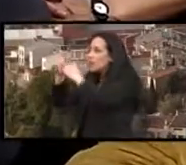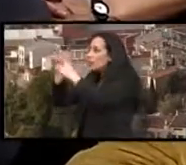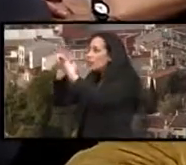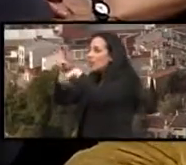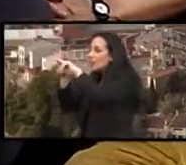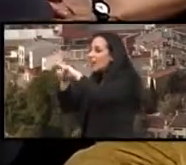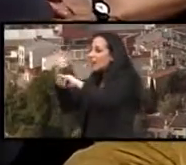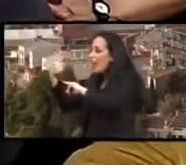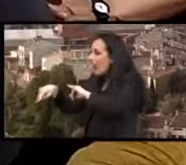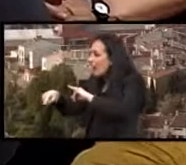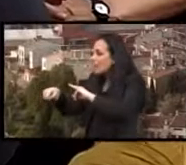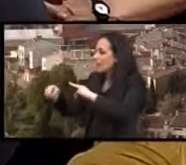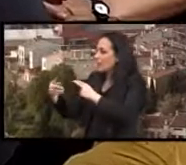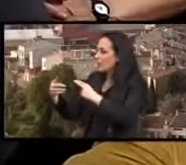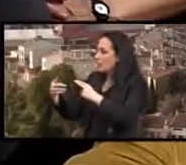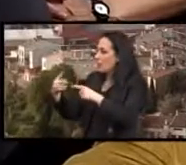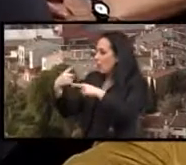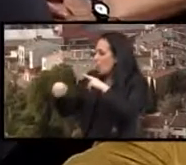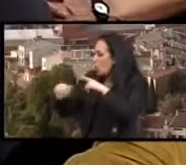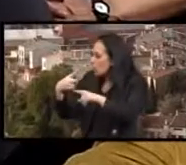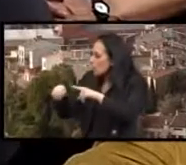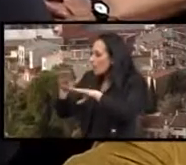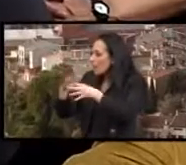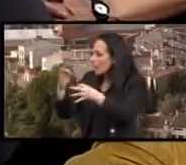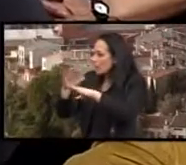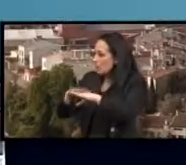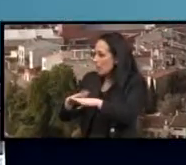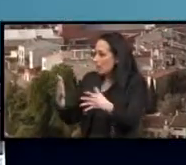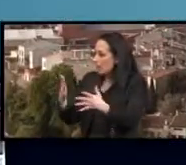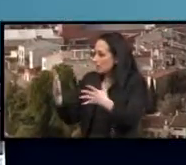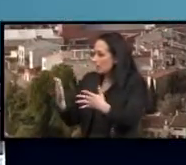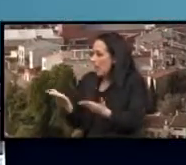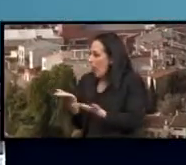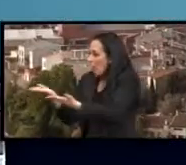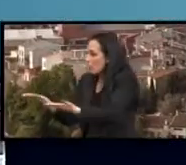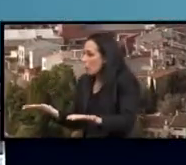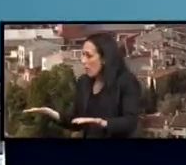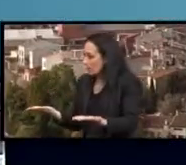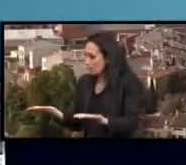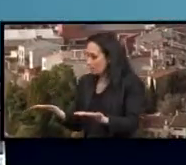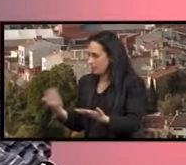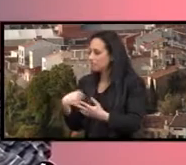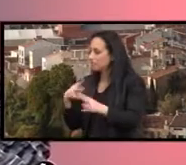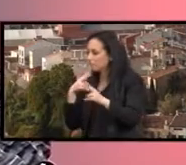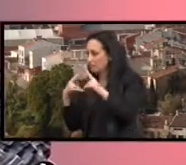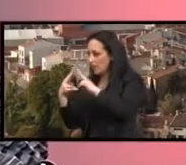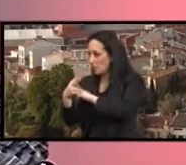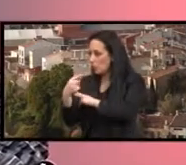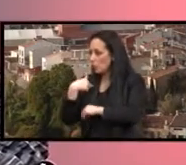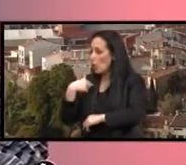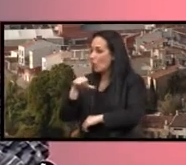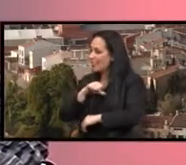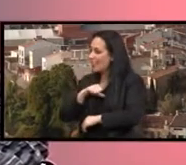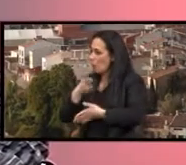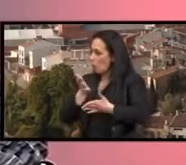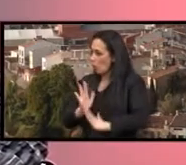o algú pot fer alguna cosa perquè aquesta senyora no s'hi trobi sola. Jo tinc una filla